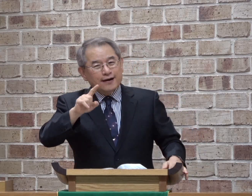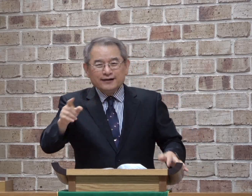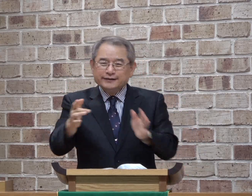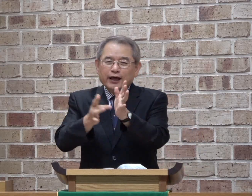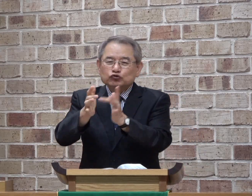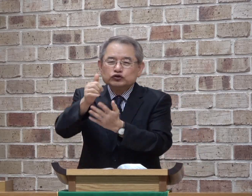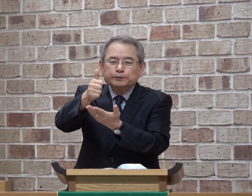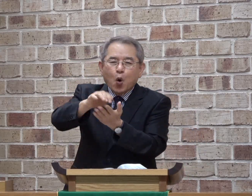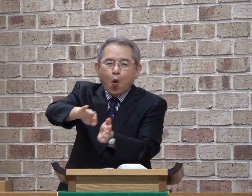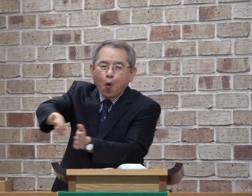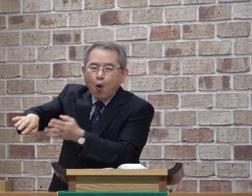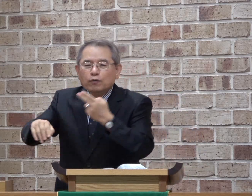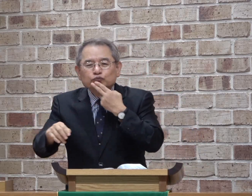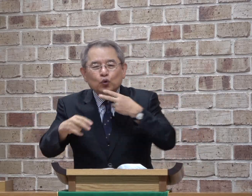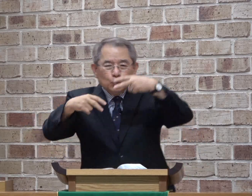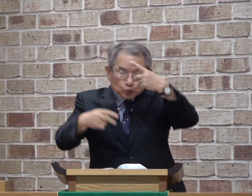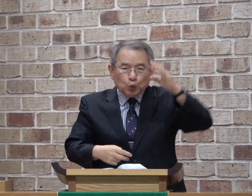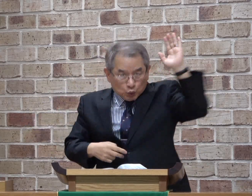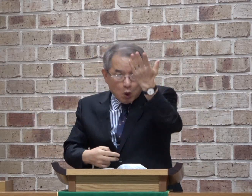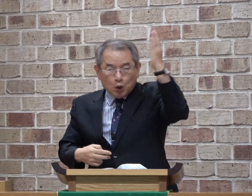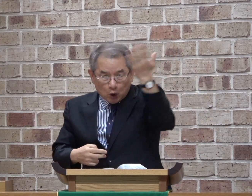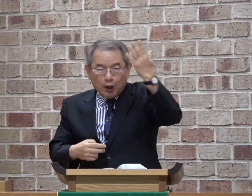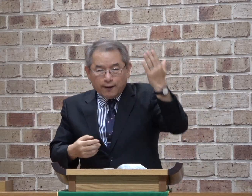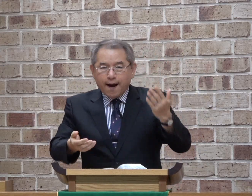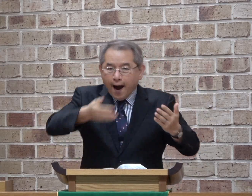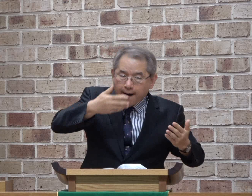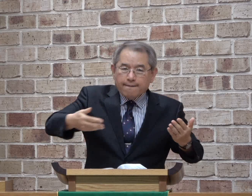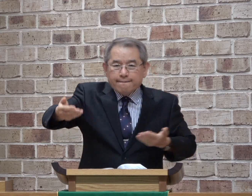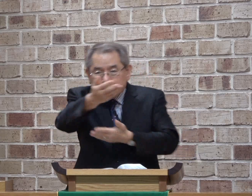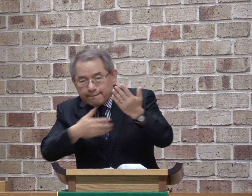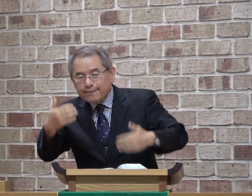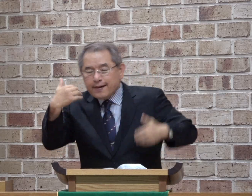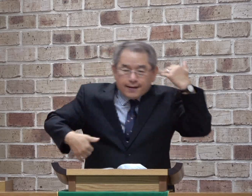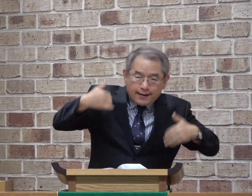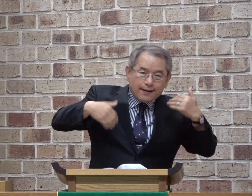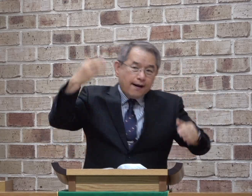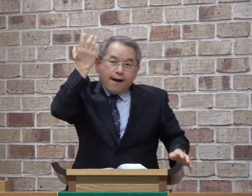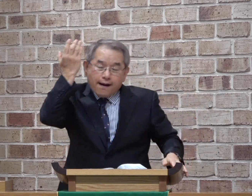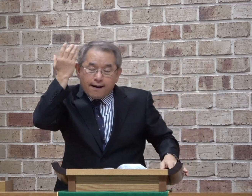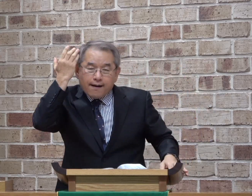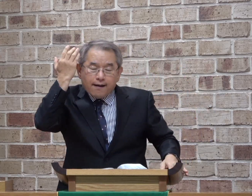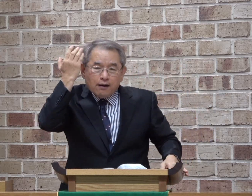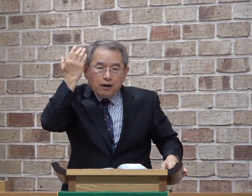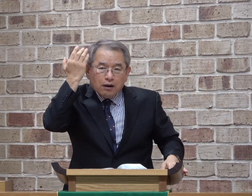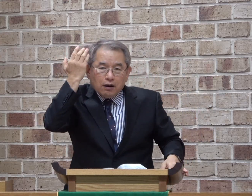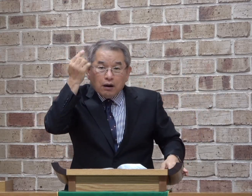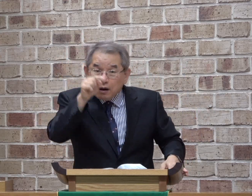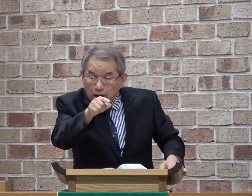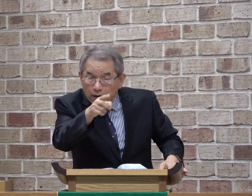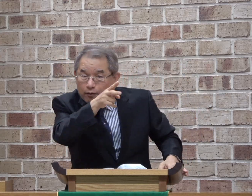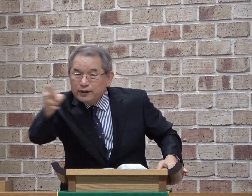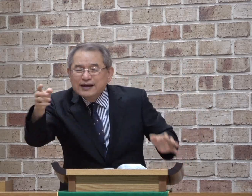근데 그것을 우리가 예수님을 뒤로 하고 우리가 그냥 먹고 즐기고 기뻐하고 세상 정보에